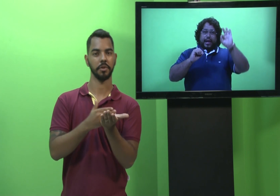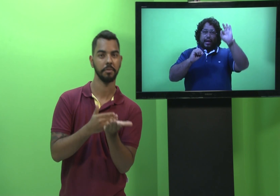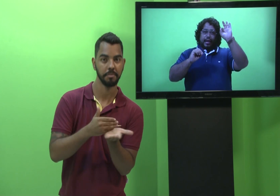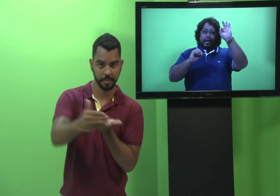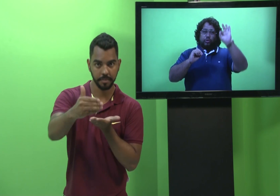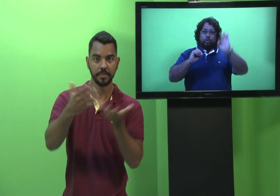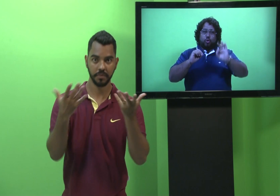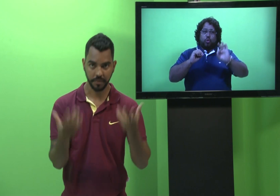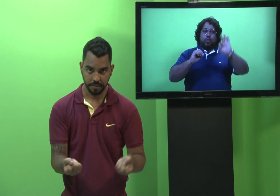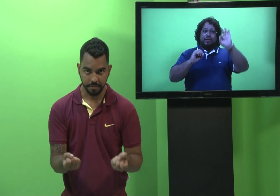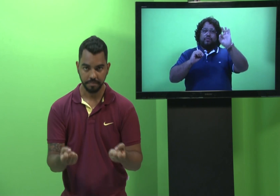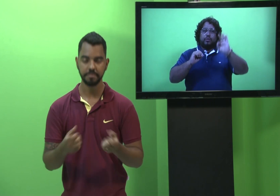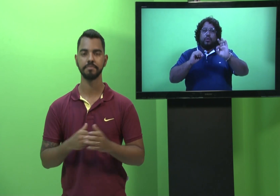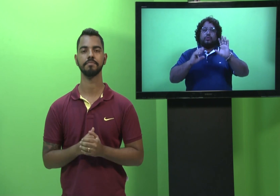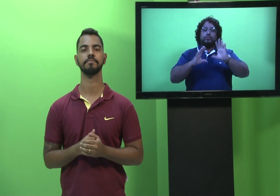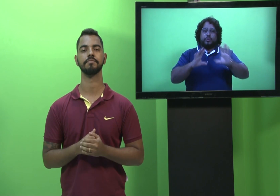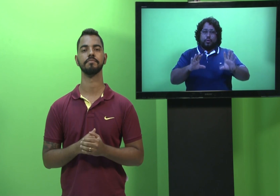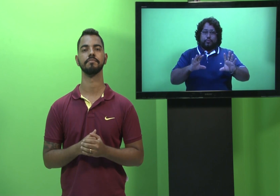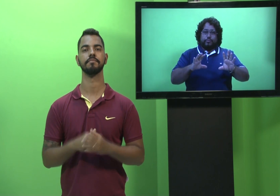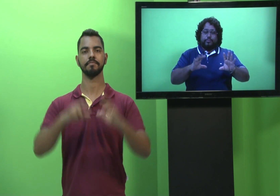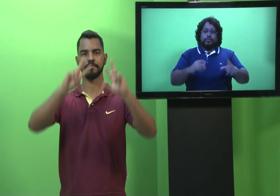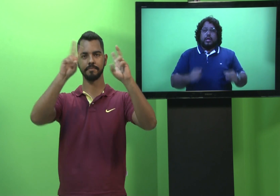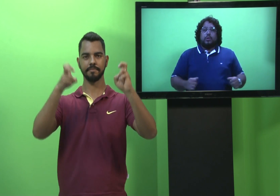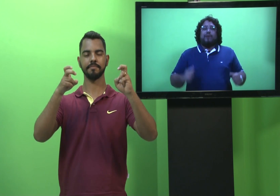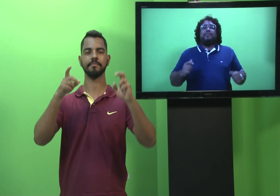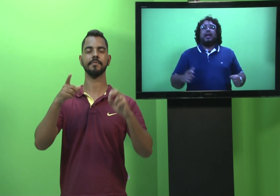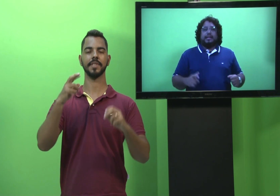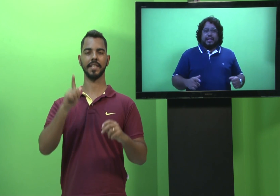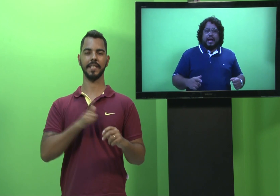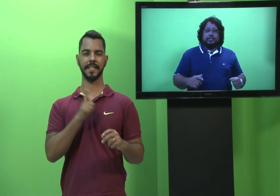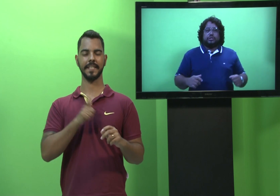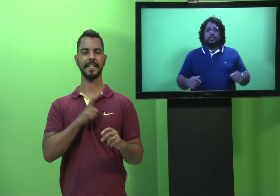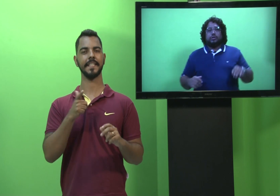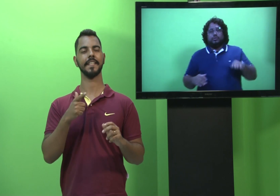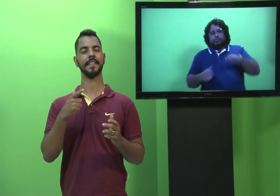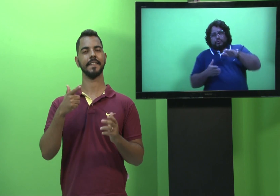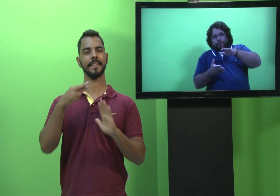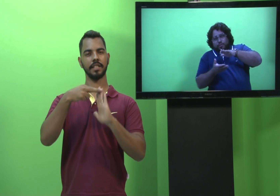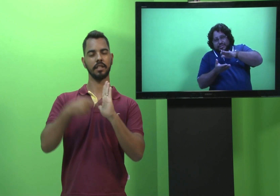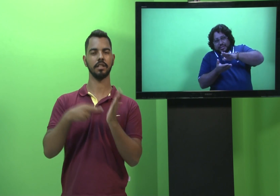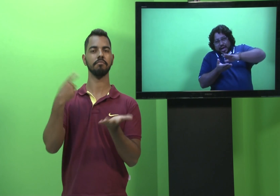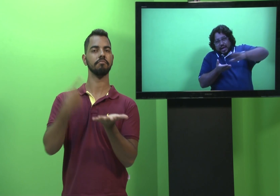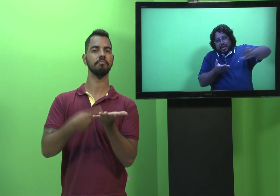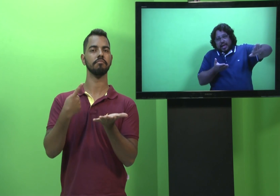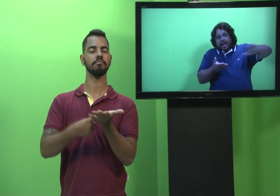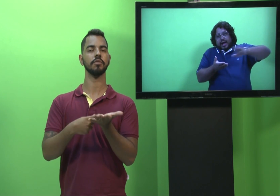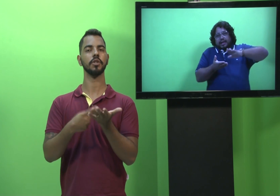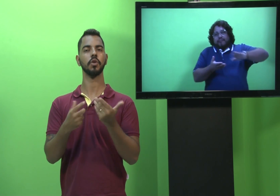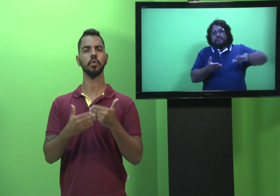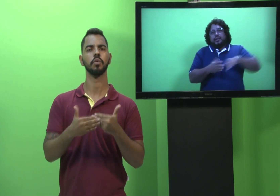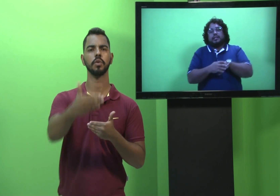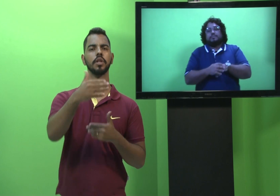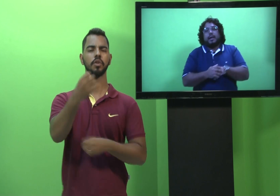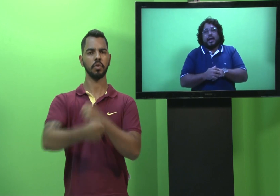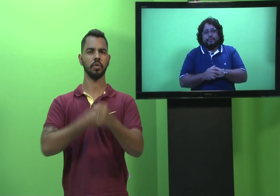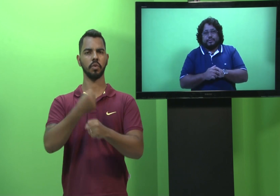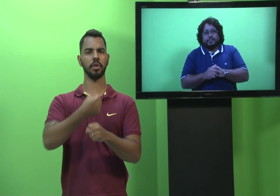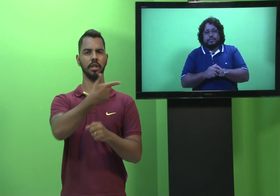falar entrou em vigor em 2009. Com a finalidade de uniformizar a grafia das palavras